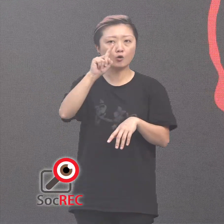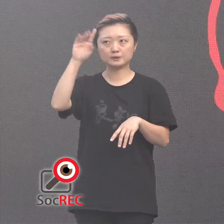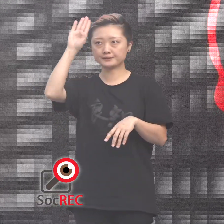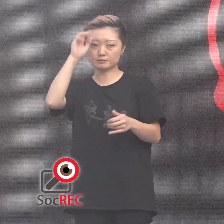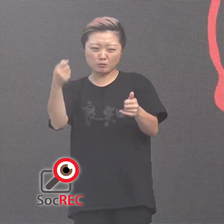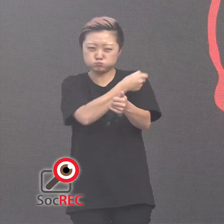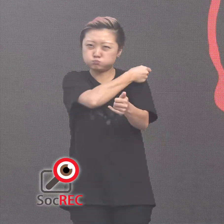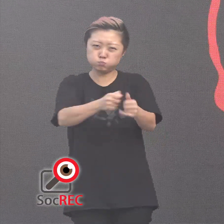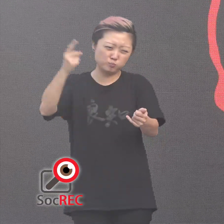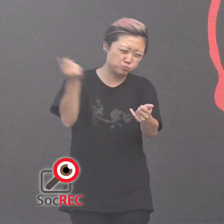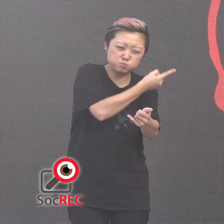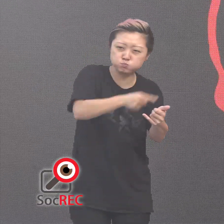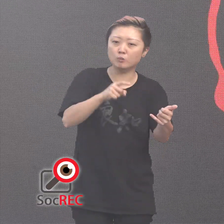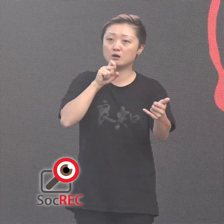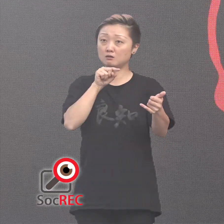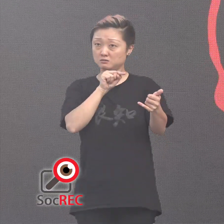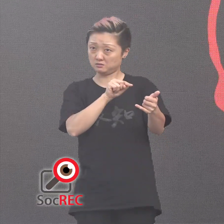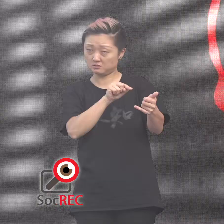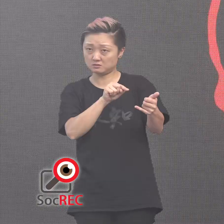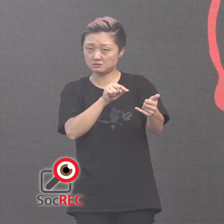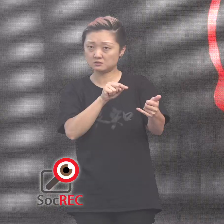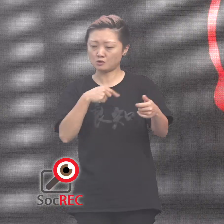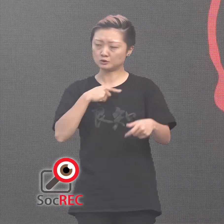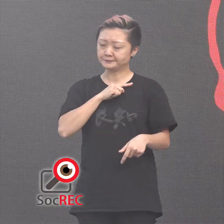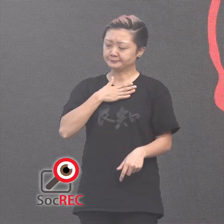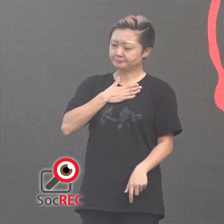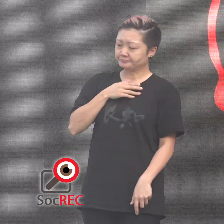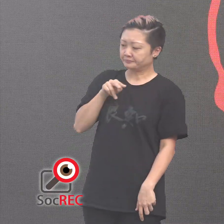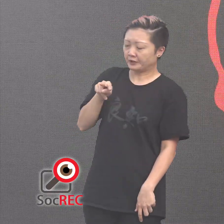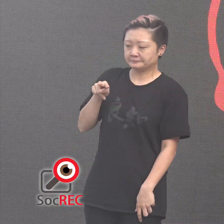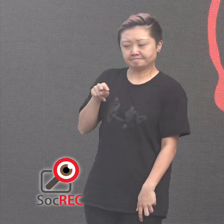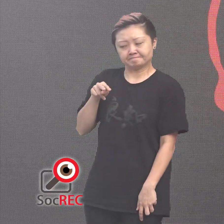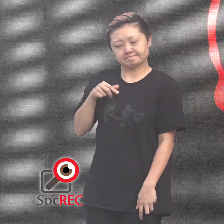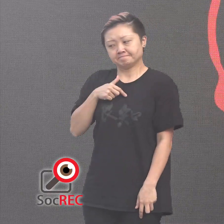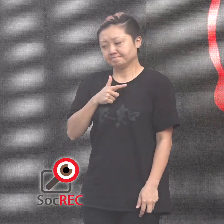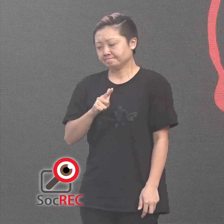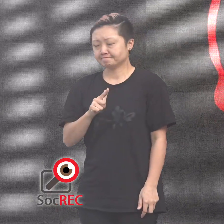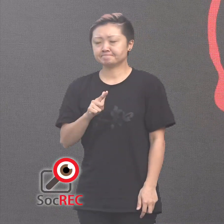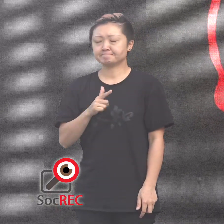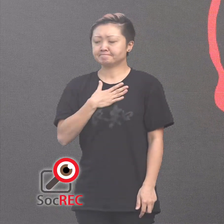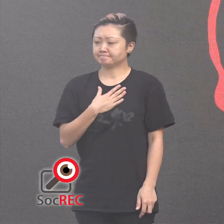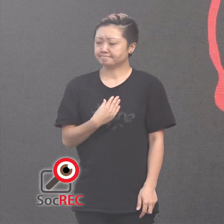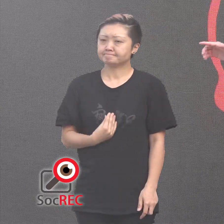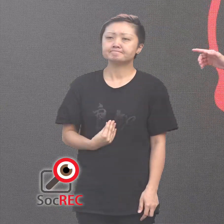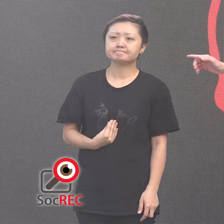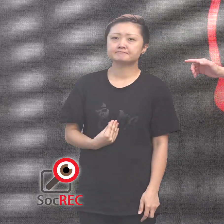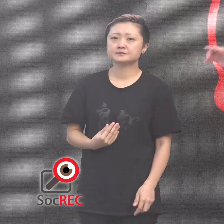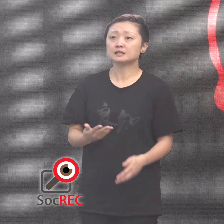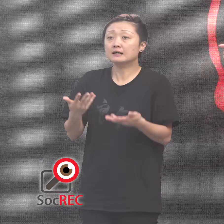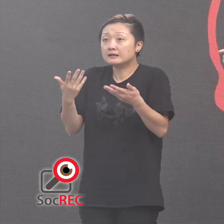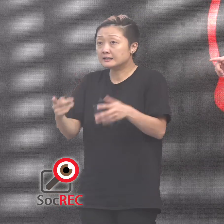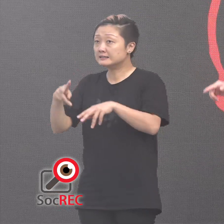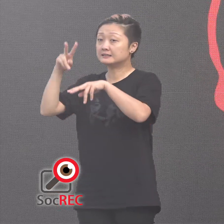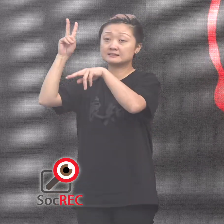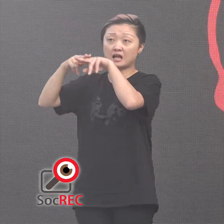致死的手足们的时候，我的心里非常难过。今天习近平、